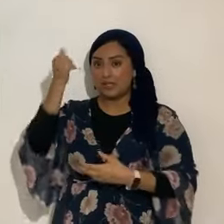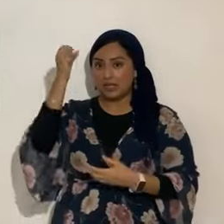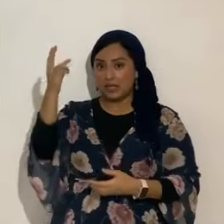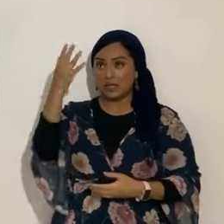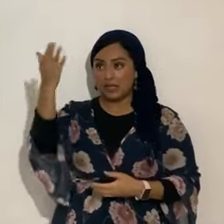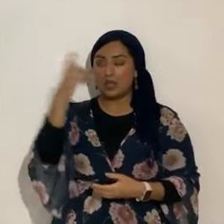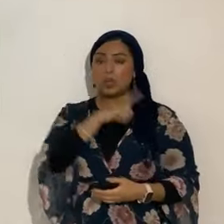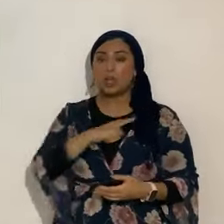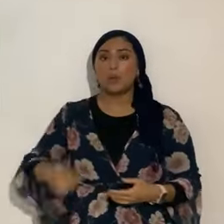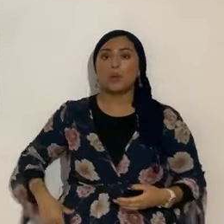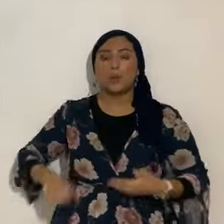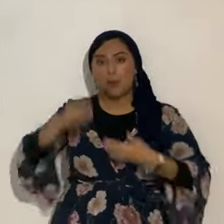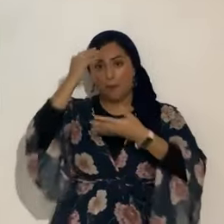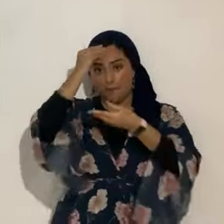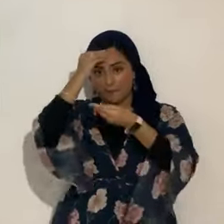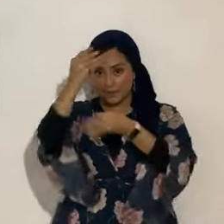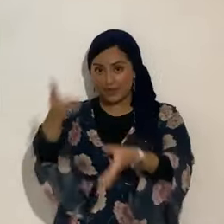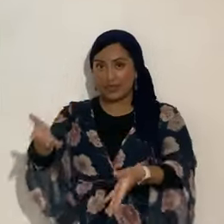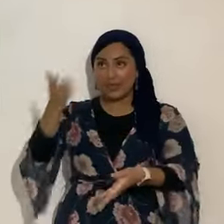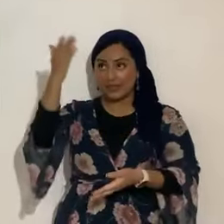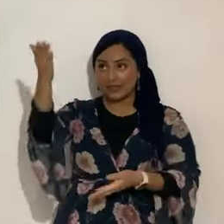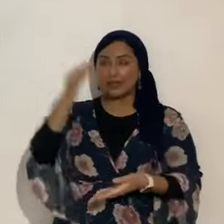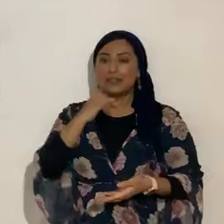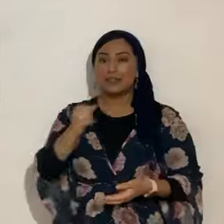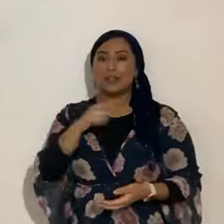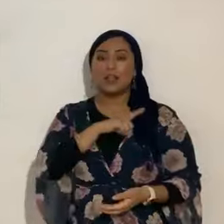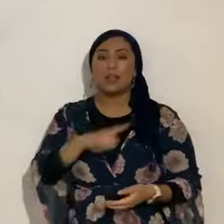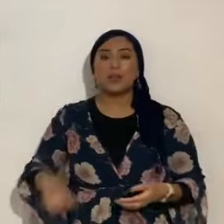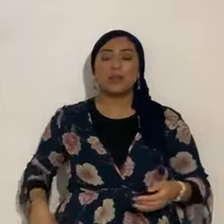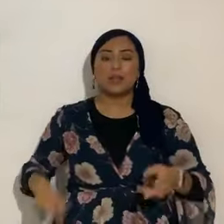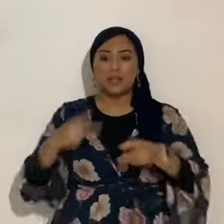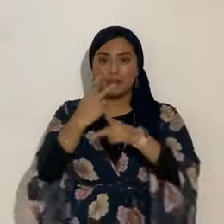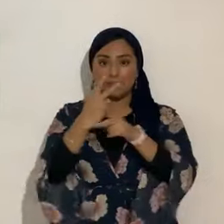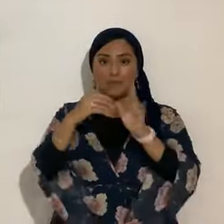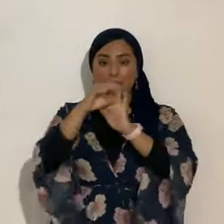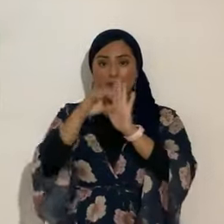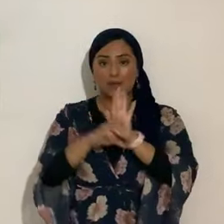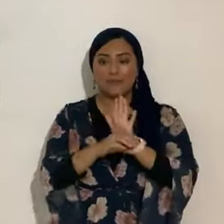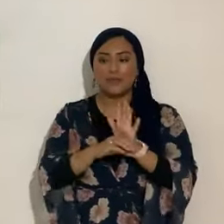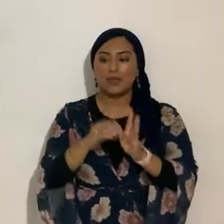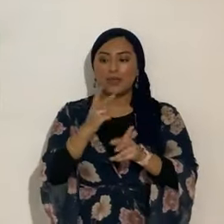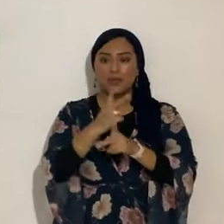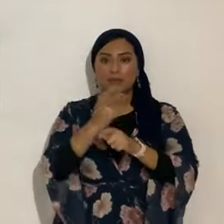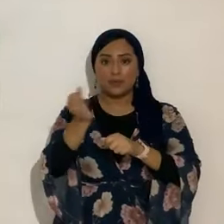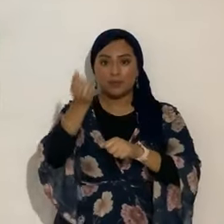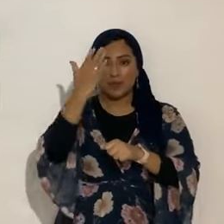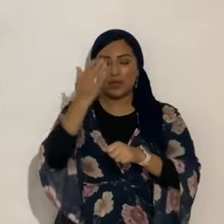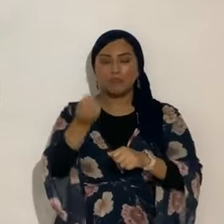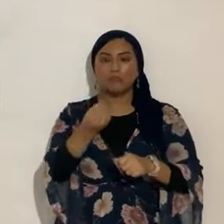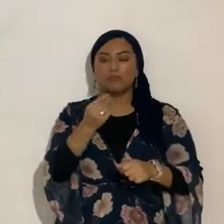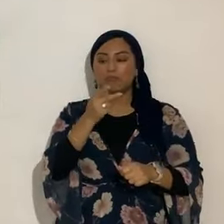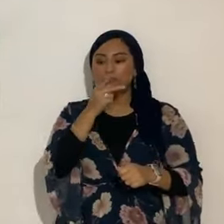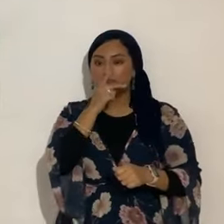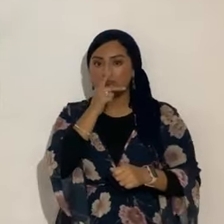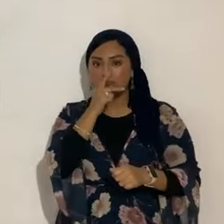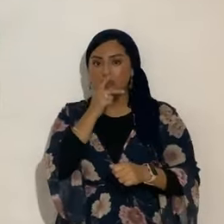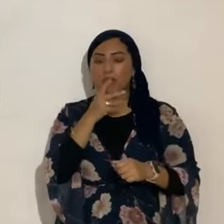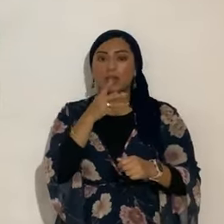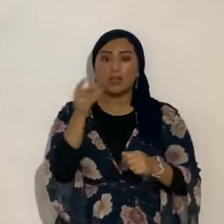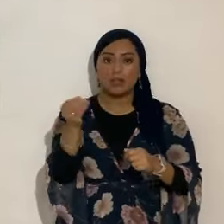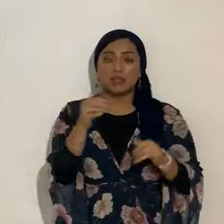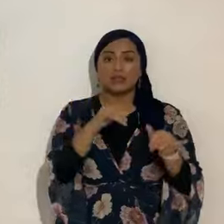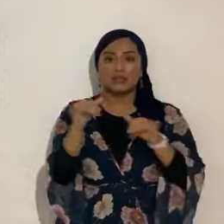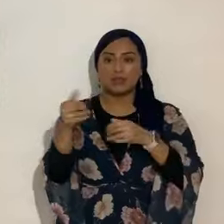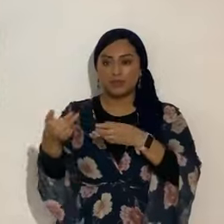Señor, obedecerle porque Él es el Señor, guardar los mandamientos, guardar el Shabbat, comer kosher, ¿sí? Y